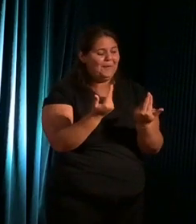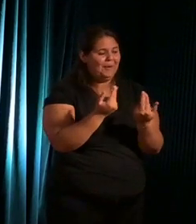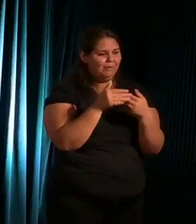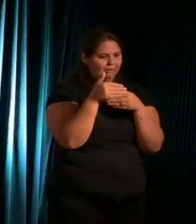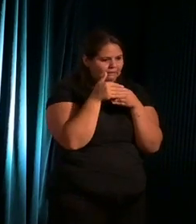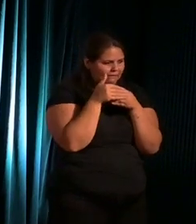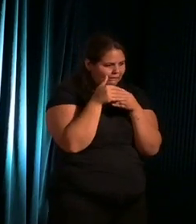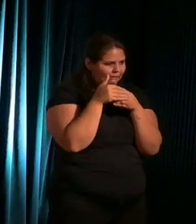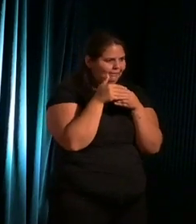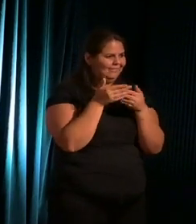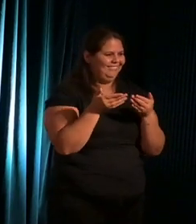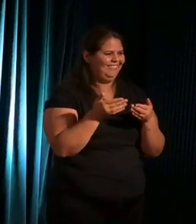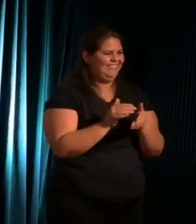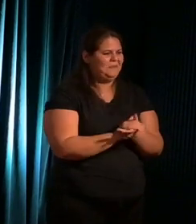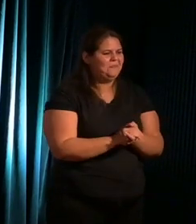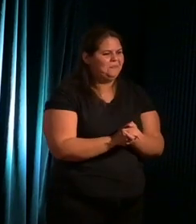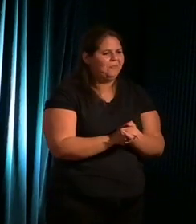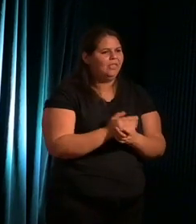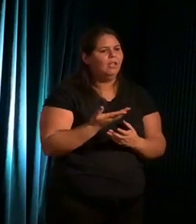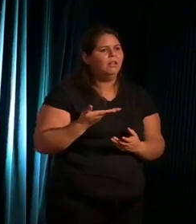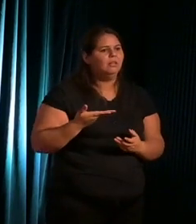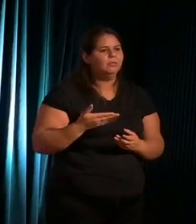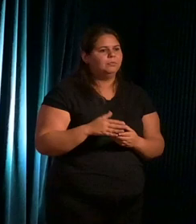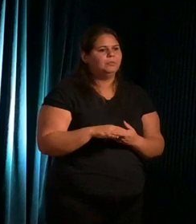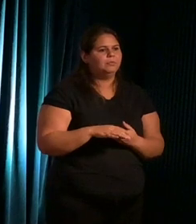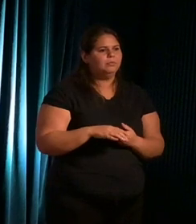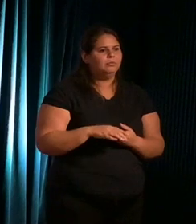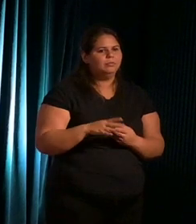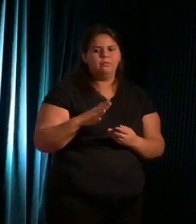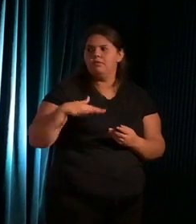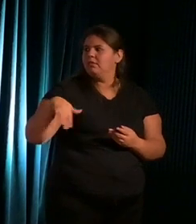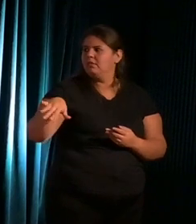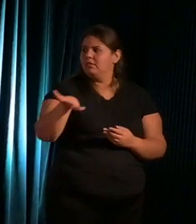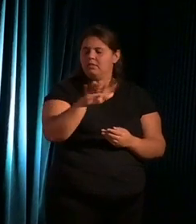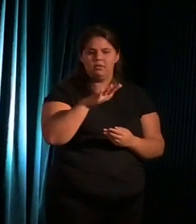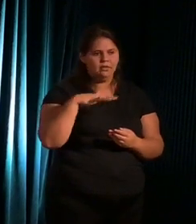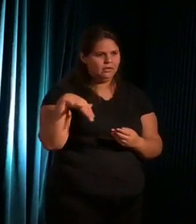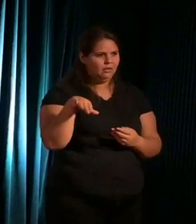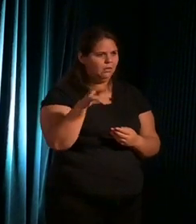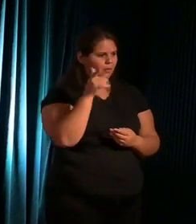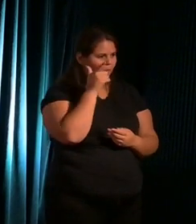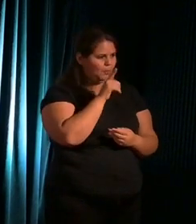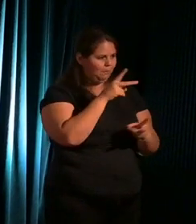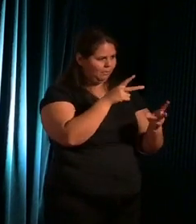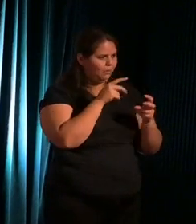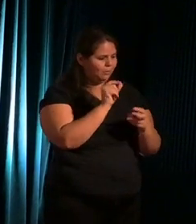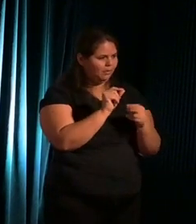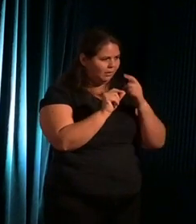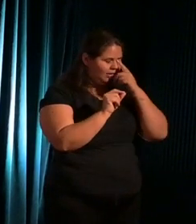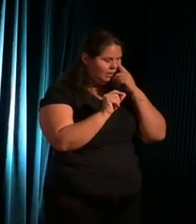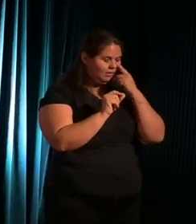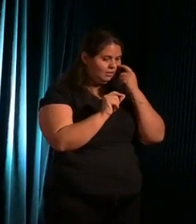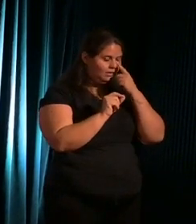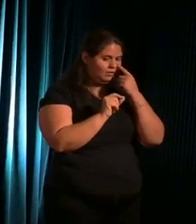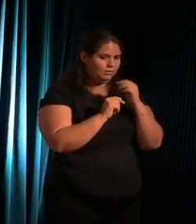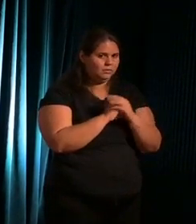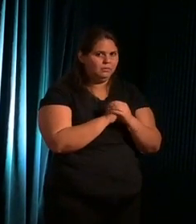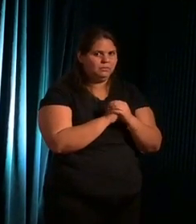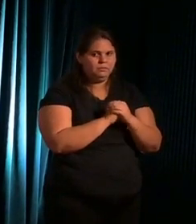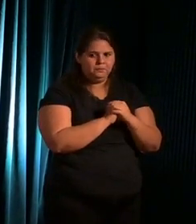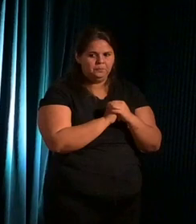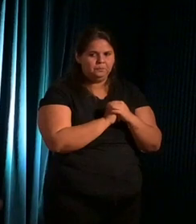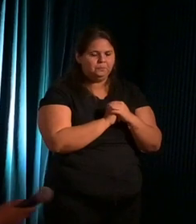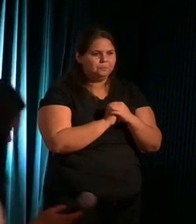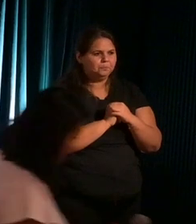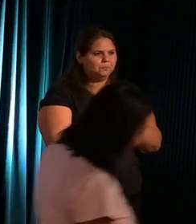Então, por favor, para que a gente forje uma identificação louvável entre